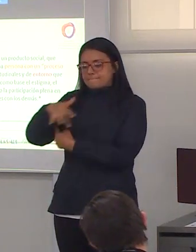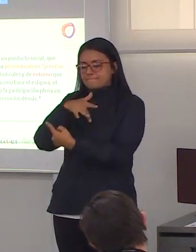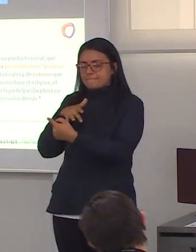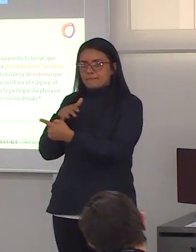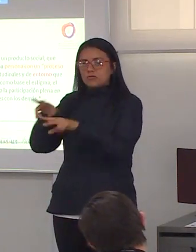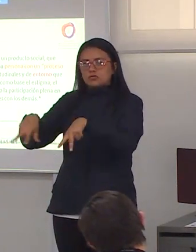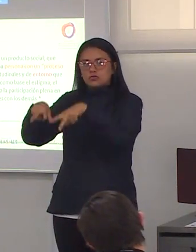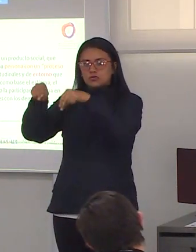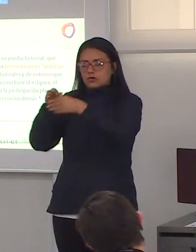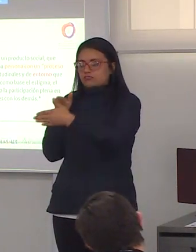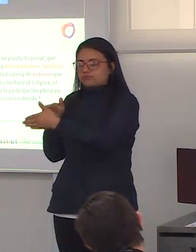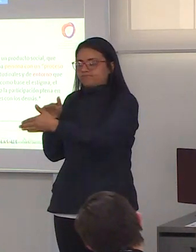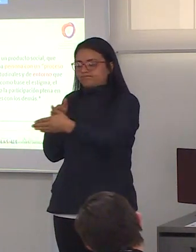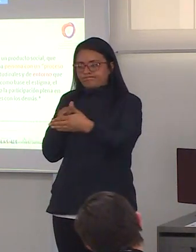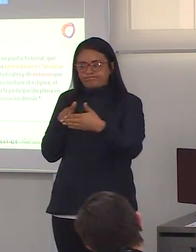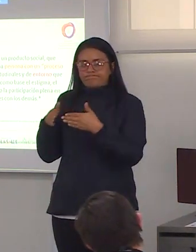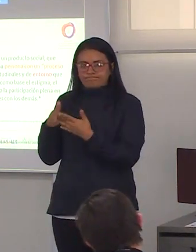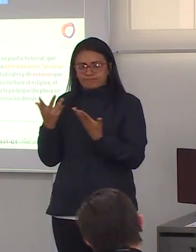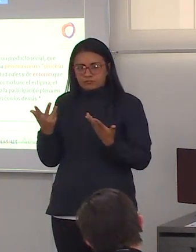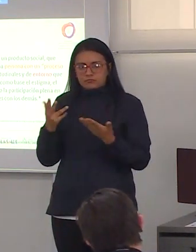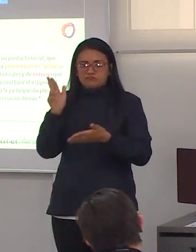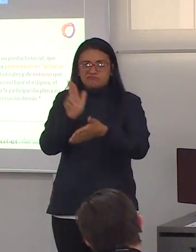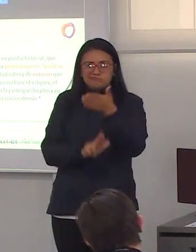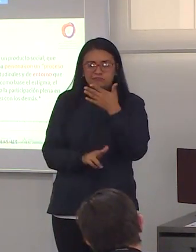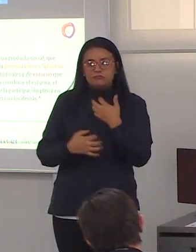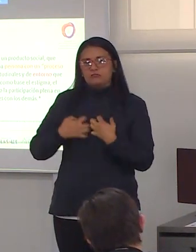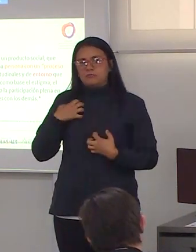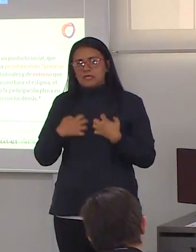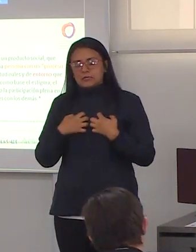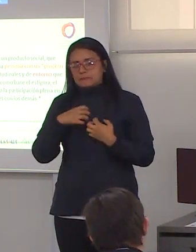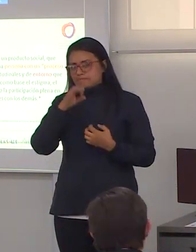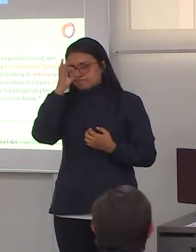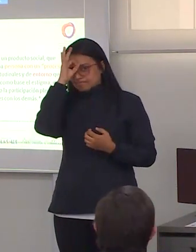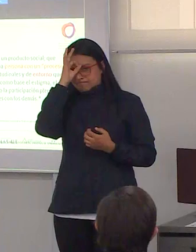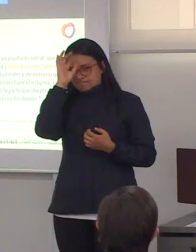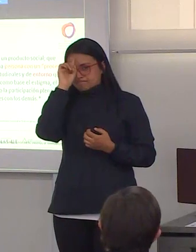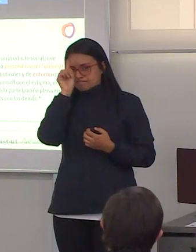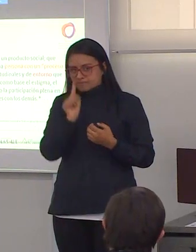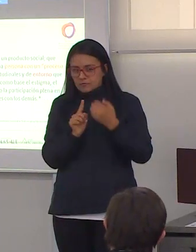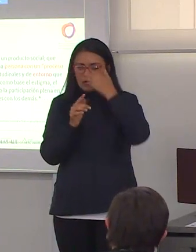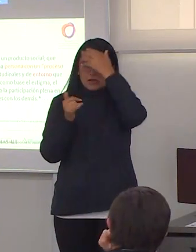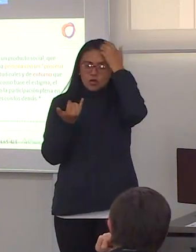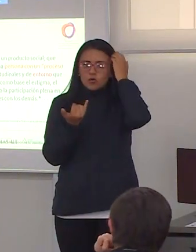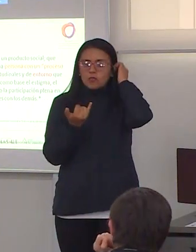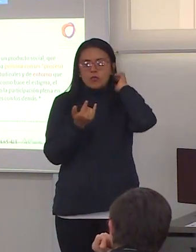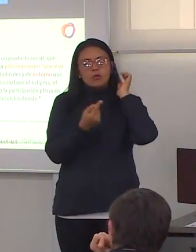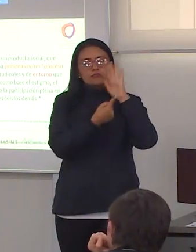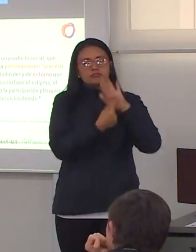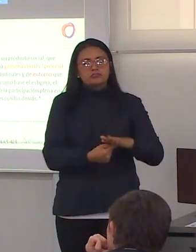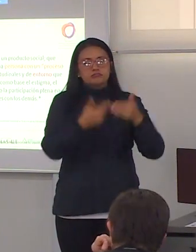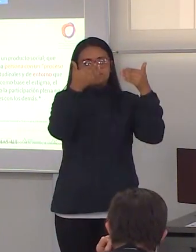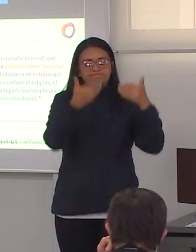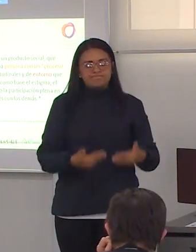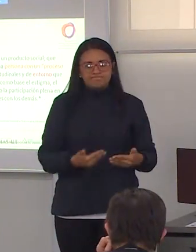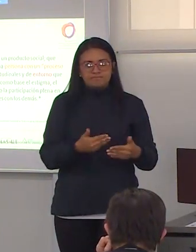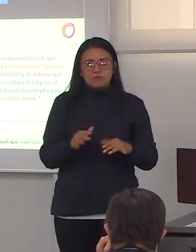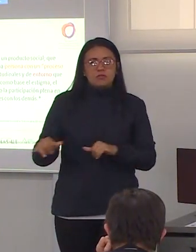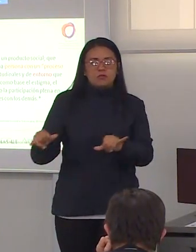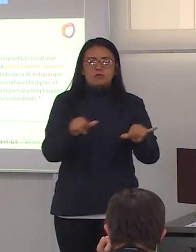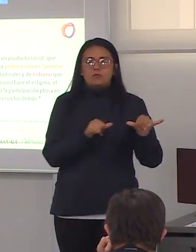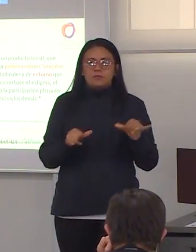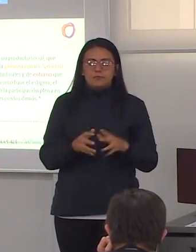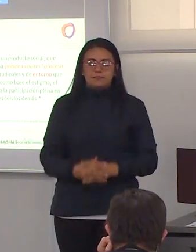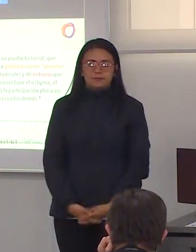la sociedad genera teniendo como base estigma miedo e ignorancia limitando la participación plena en igualdad de condiciones que los demás